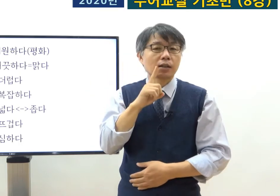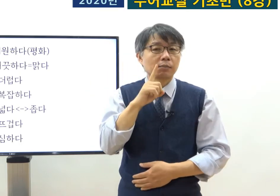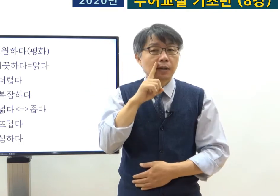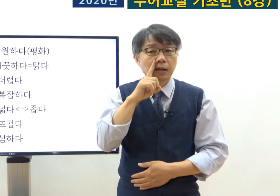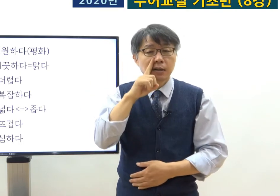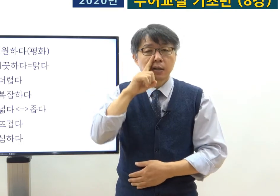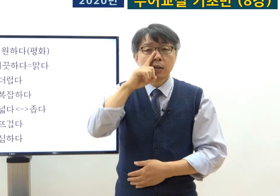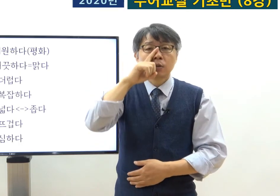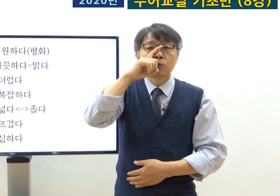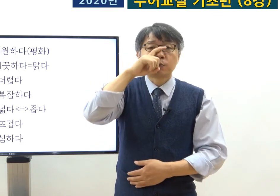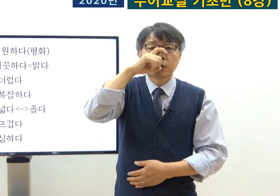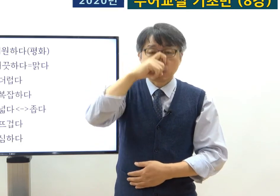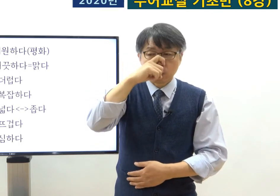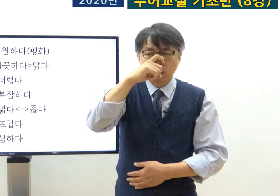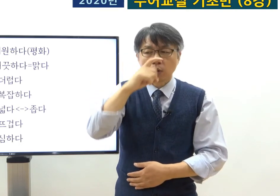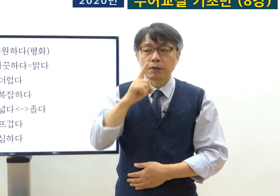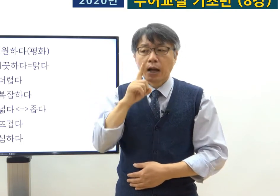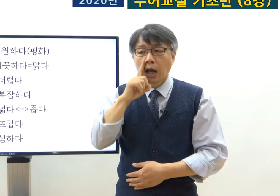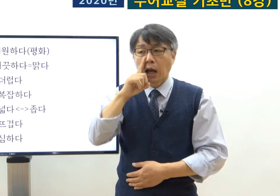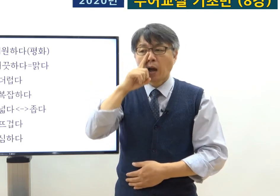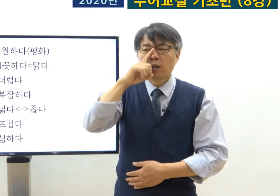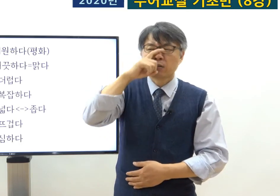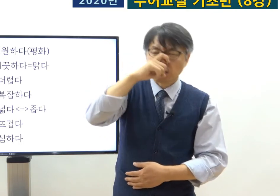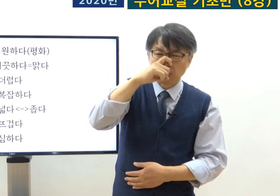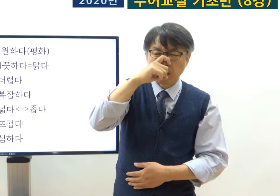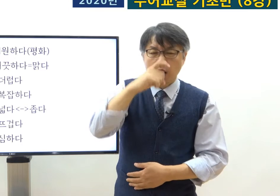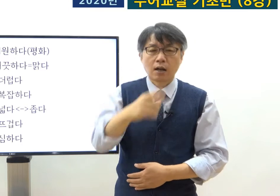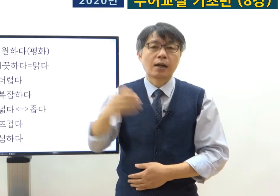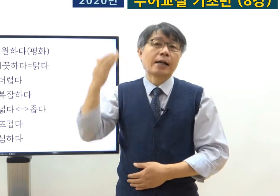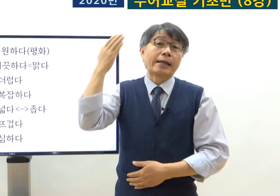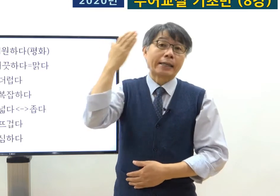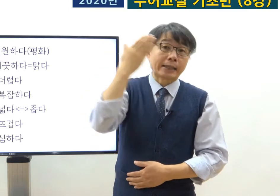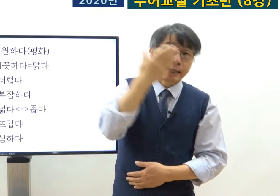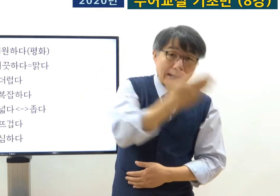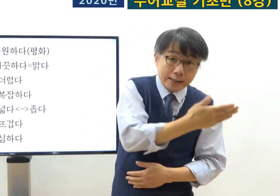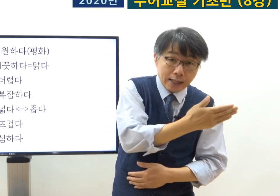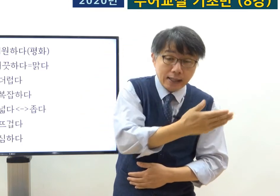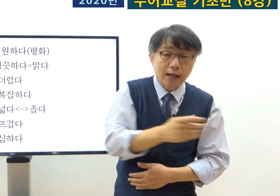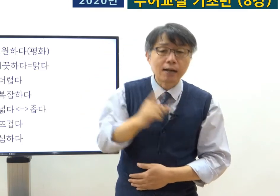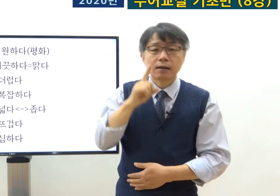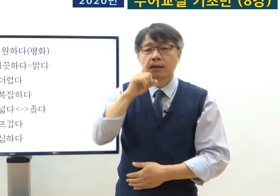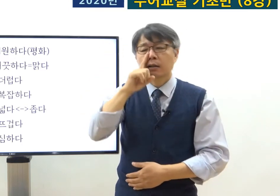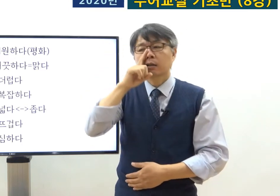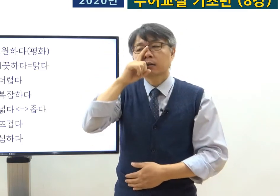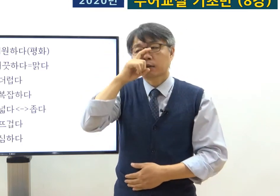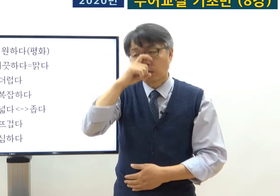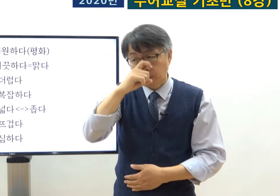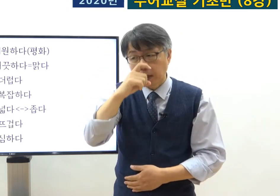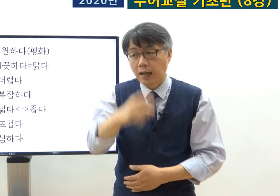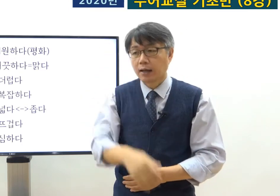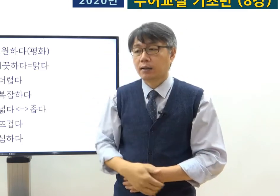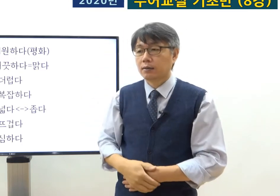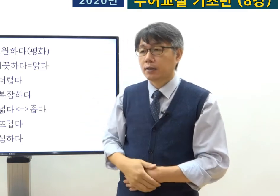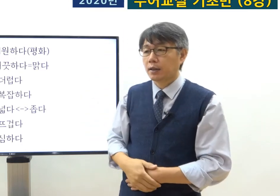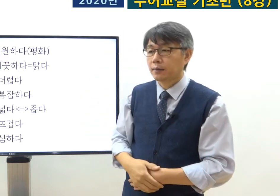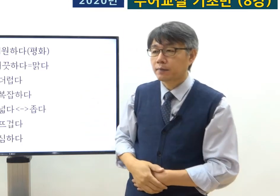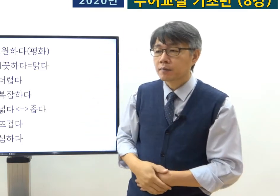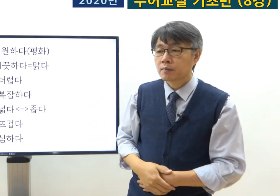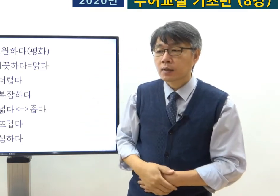하는 겁니다. 구피는 더럽다, 더럽다, 깨끗하다, 더럽다. 네. 자,